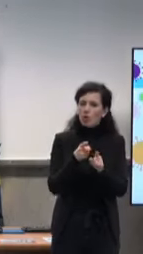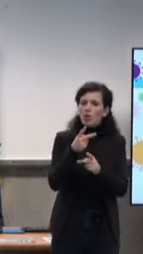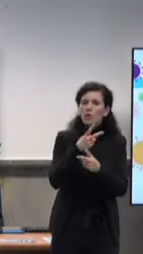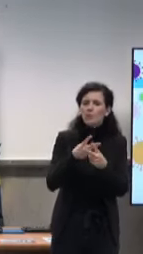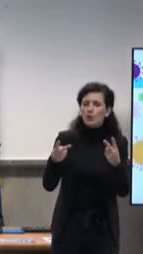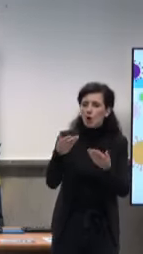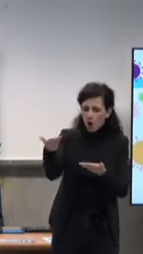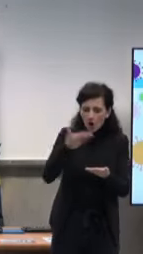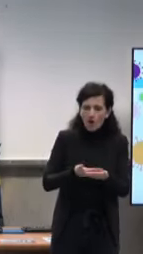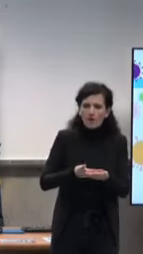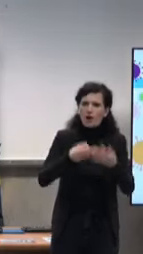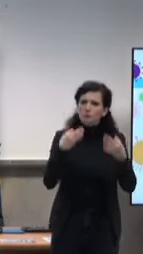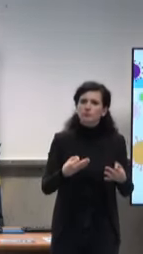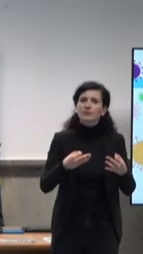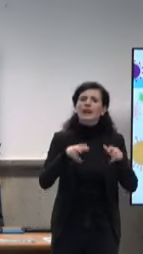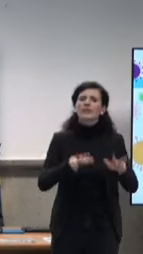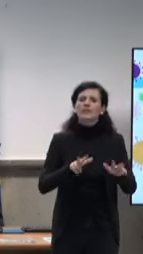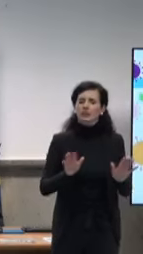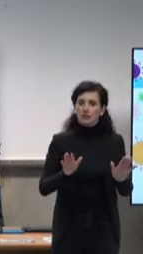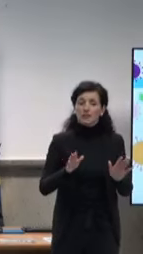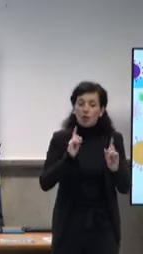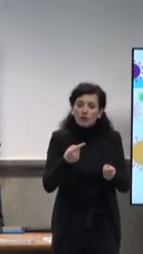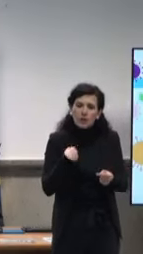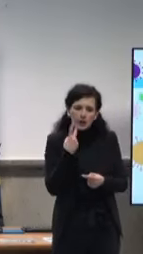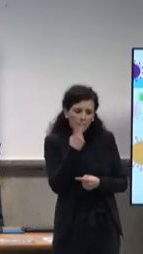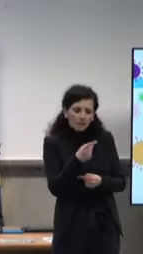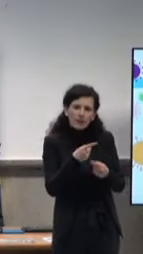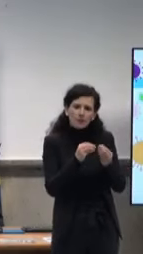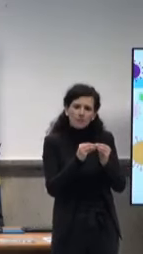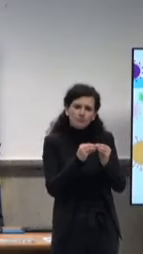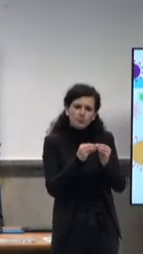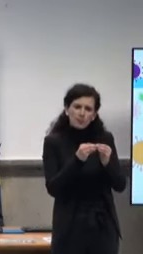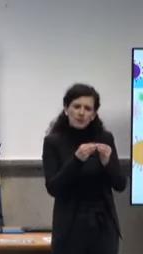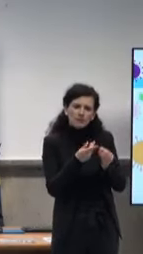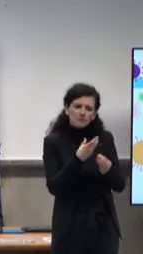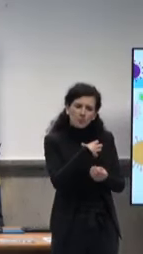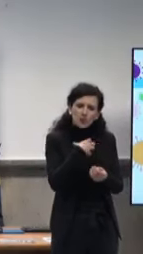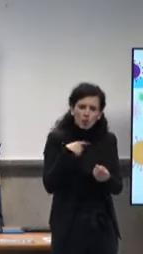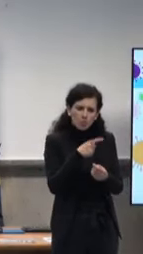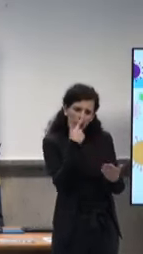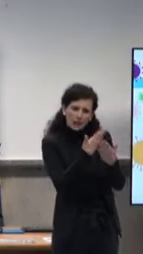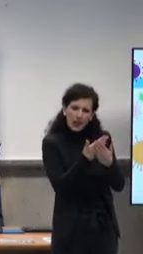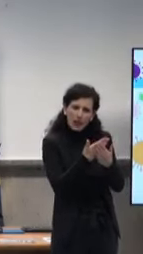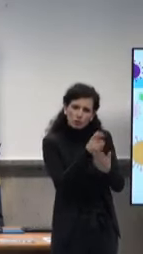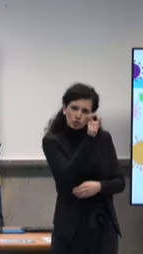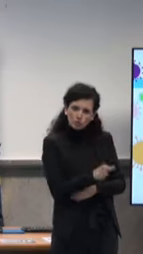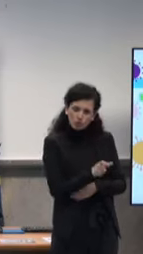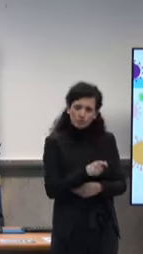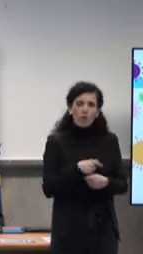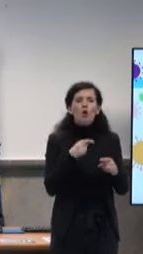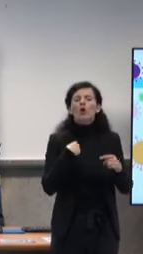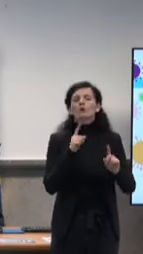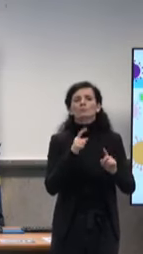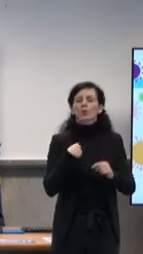sono perché dobbiamo avere le prove specifiche dal punto di vista microbiologico non possiamo accontentarci di proxy ok